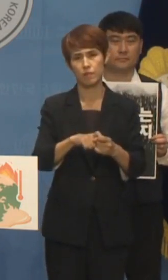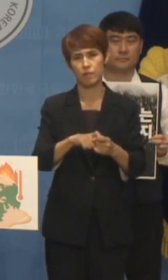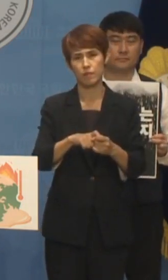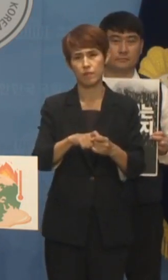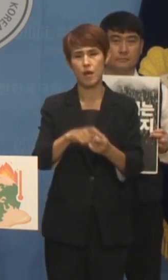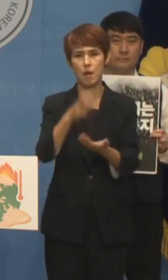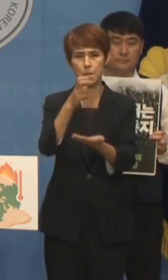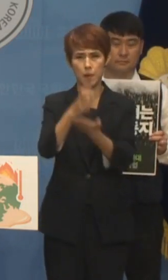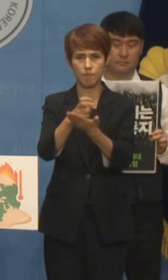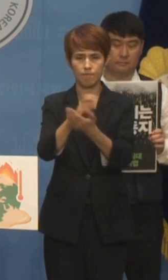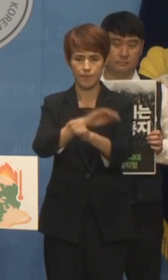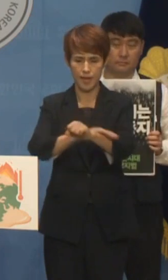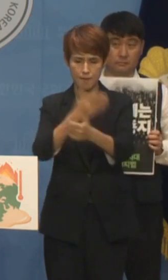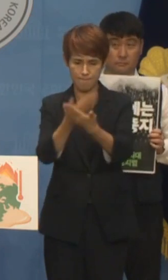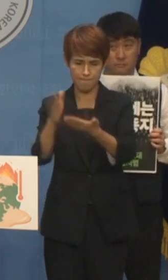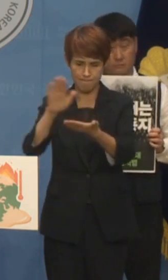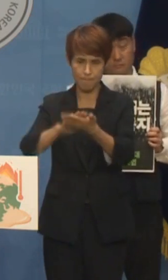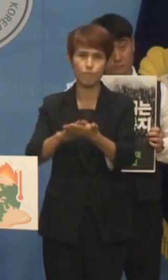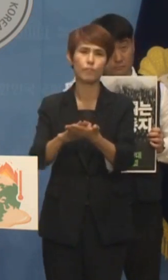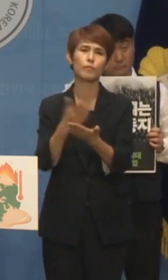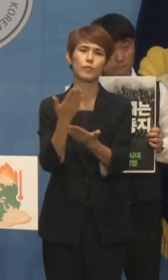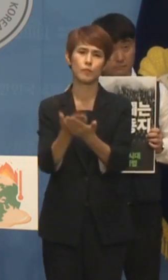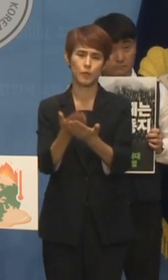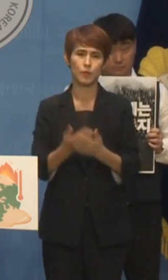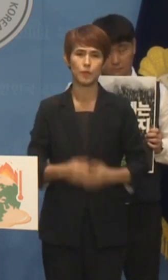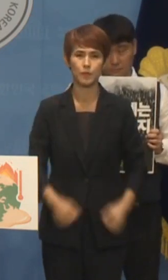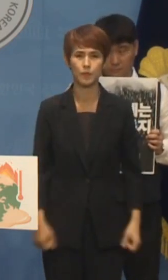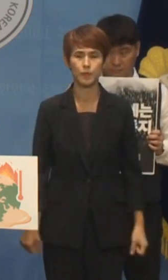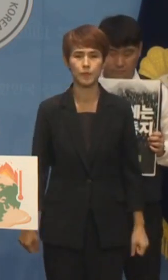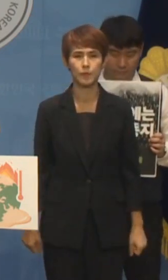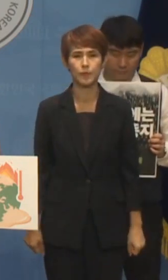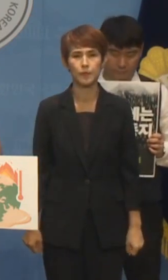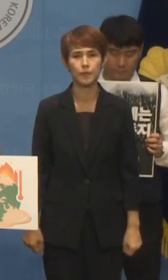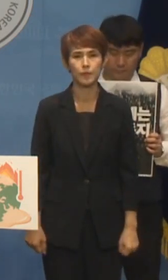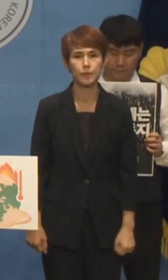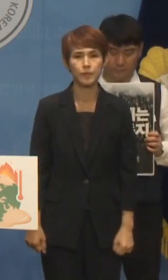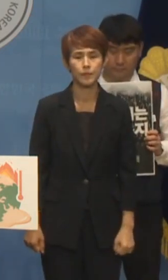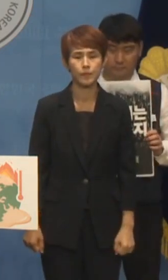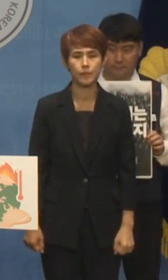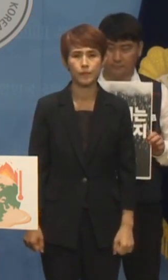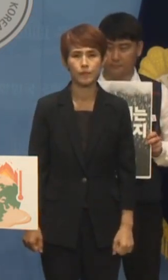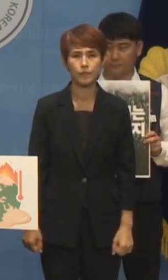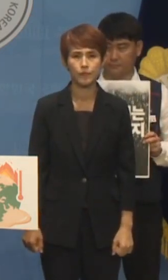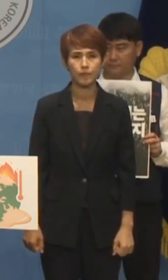법 개정으로 지켜주시길 바라겠습니다. 감사합니다.